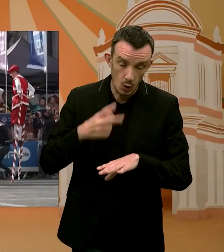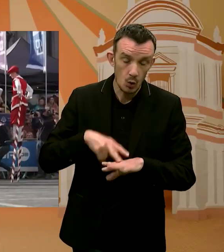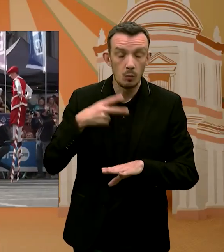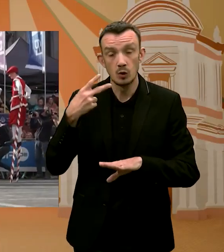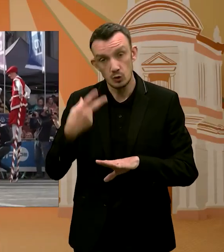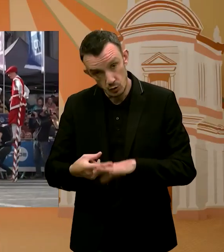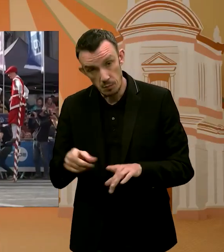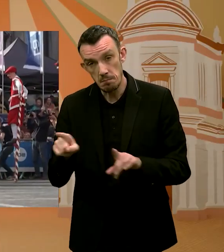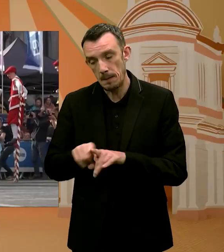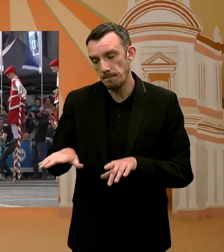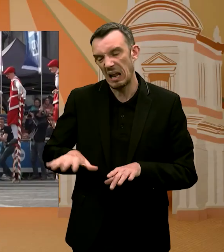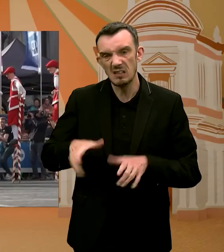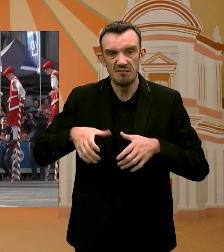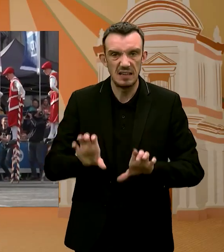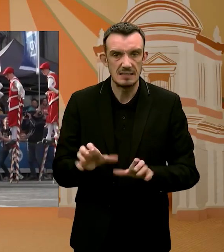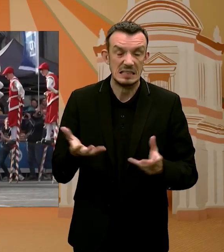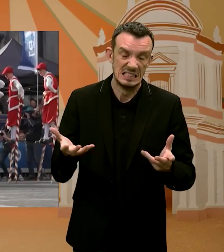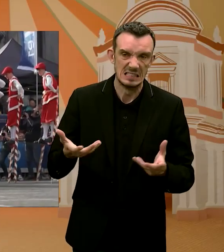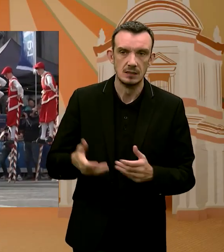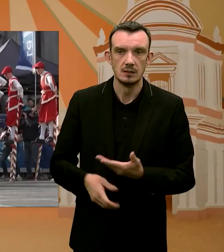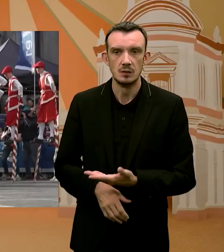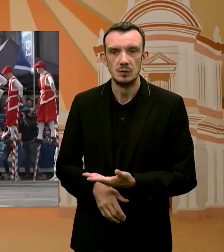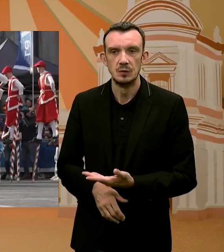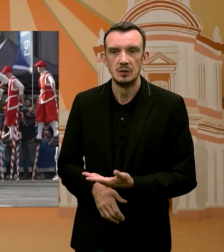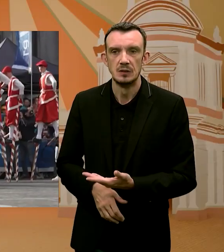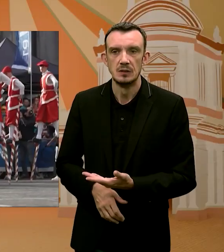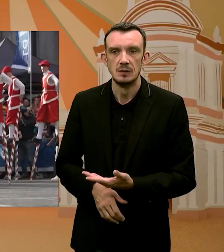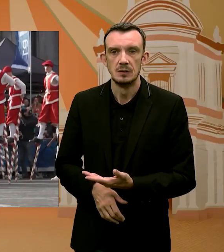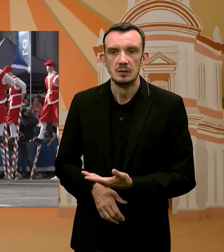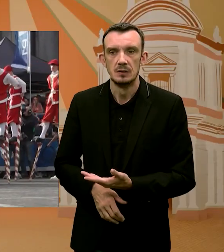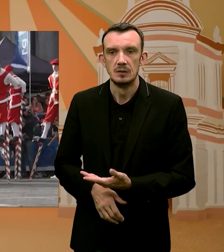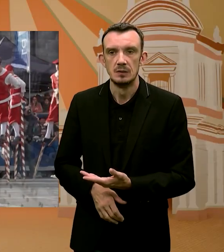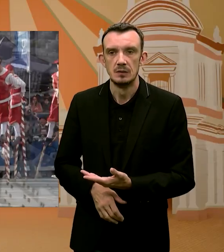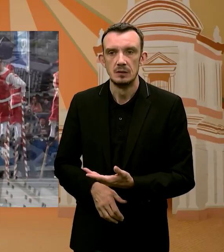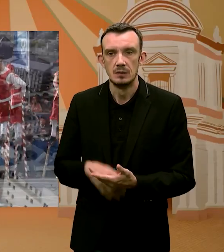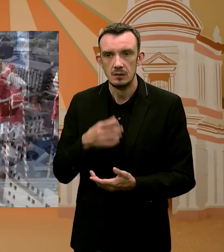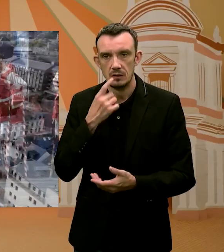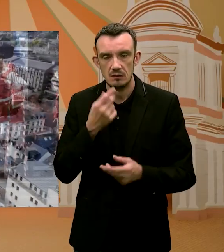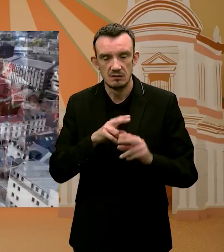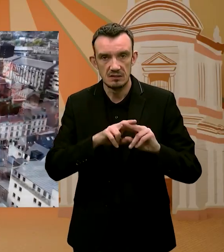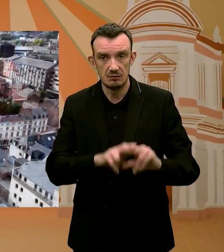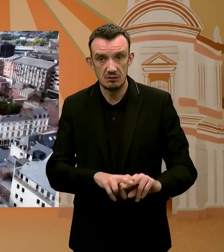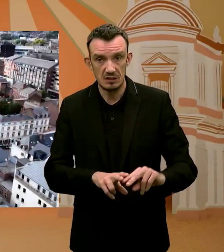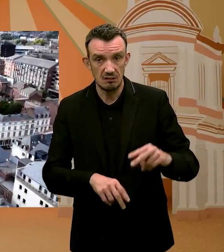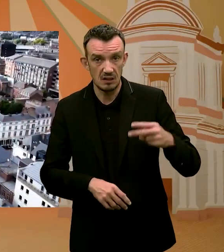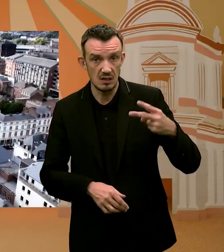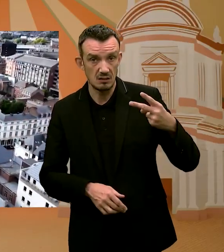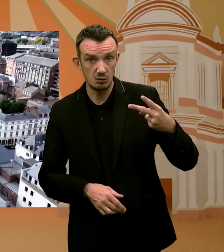Attention, encore un Mélan au sol. Il en reste combien des Mélans? Il en reste plus qu'un. Il en reste plus qu'un. Ben voilà, nous avons notre chasse.